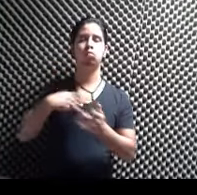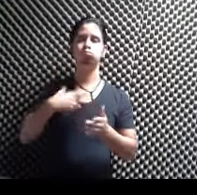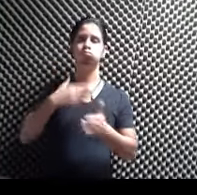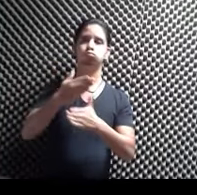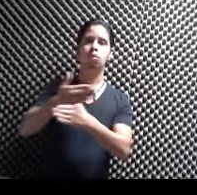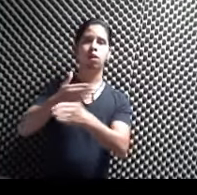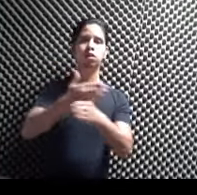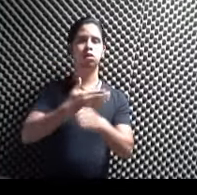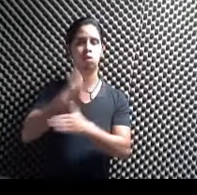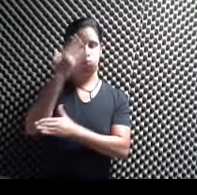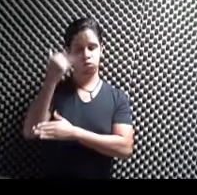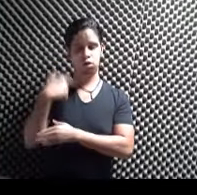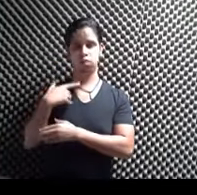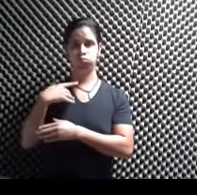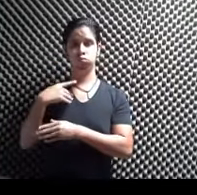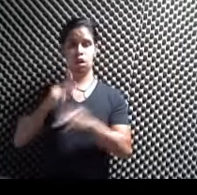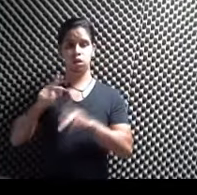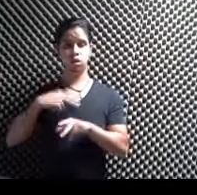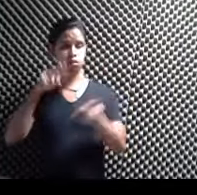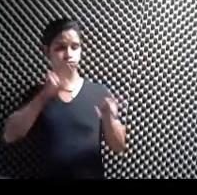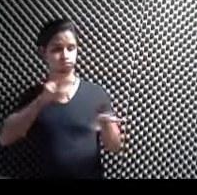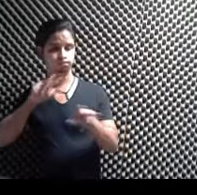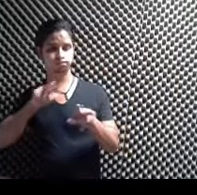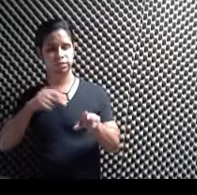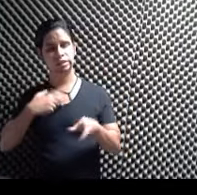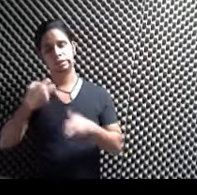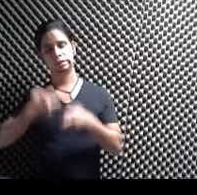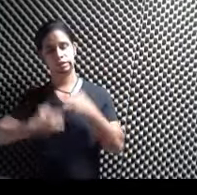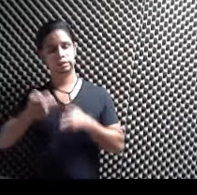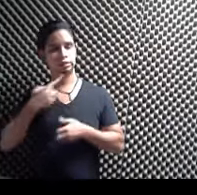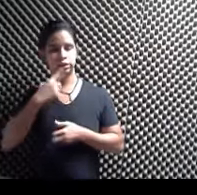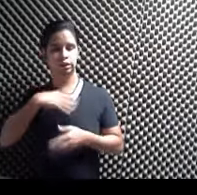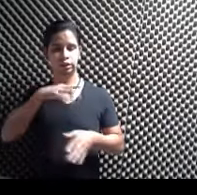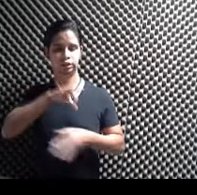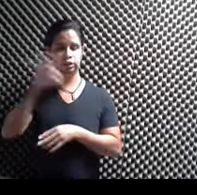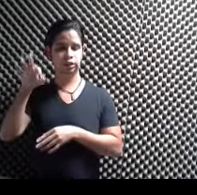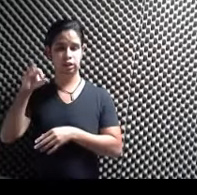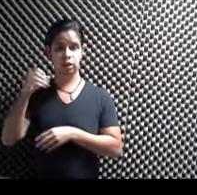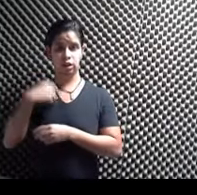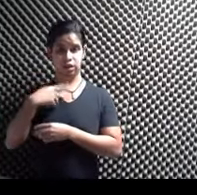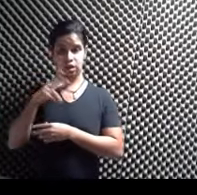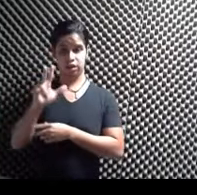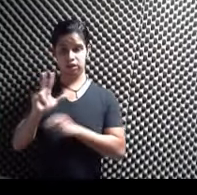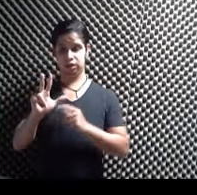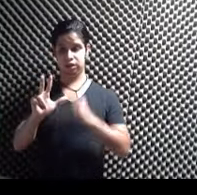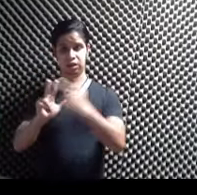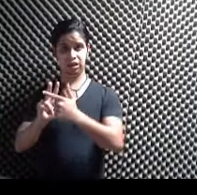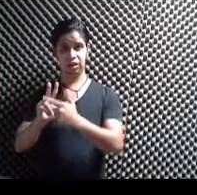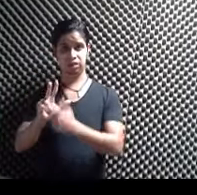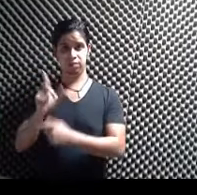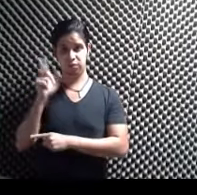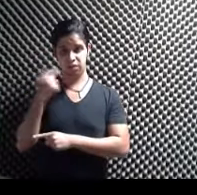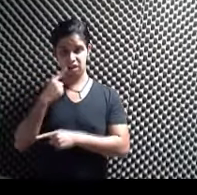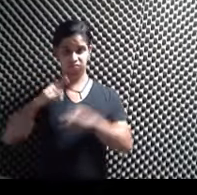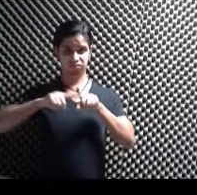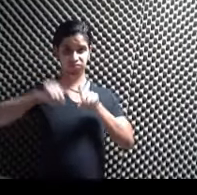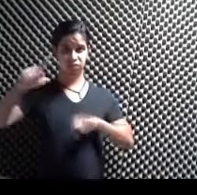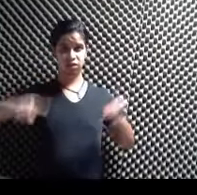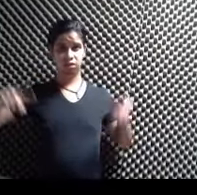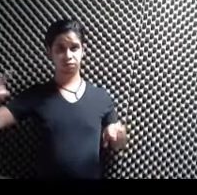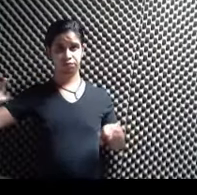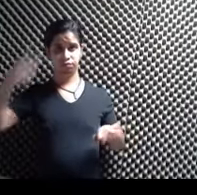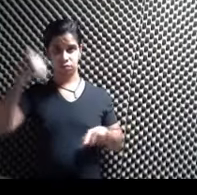difícil, y entonces son tres, y era un jurado bastante variado. Cuando digo bastante variado, era bien variado, porque se